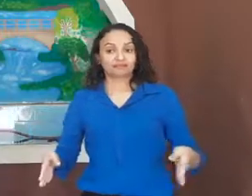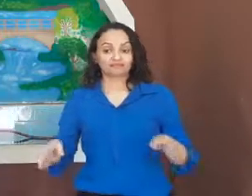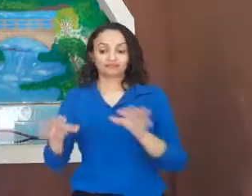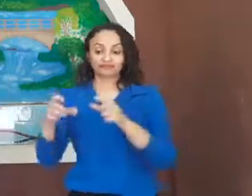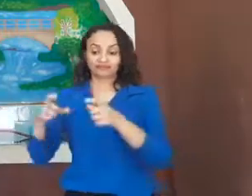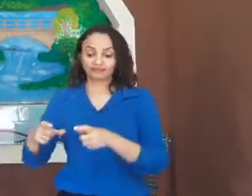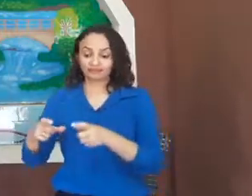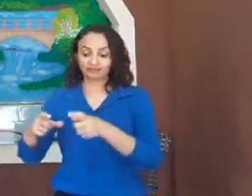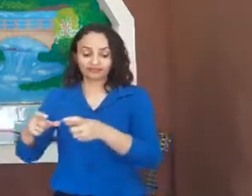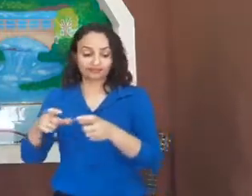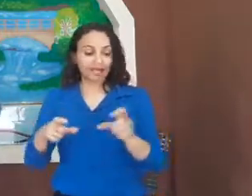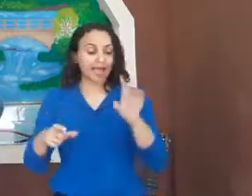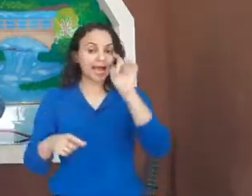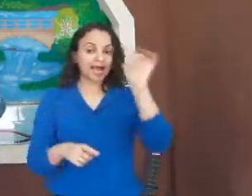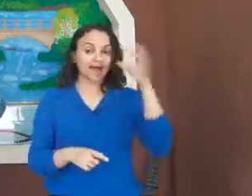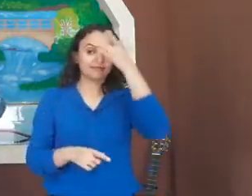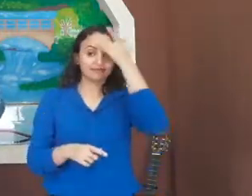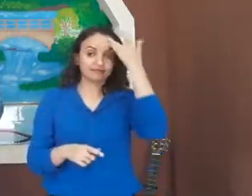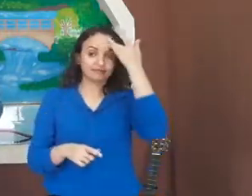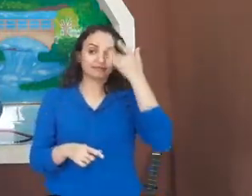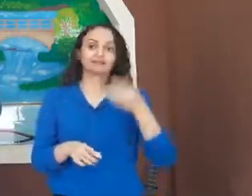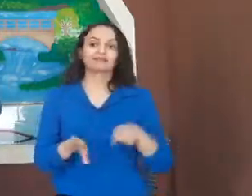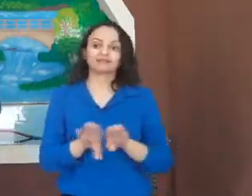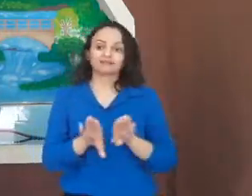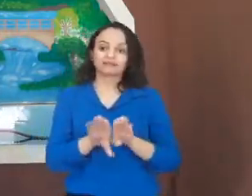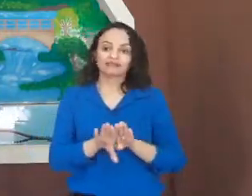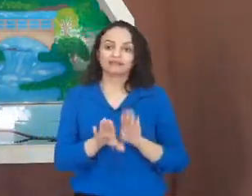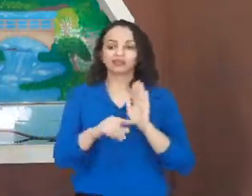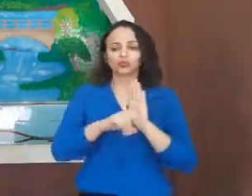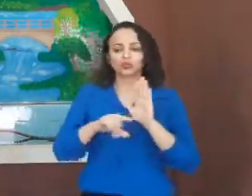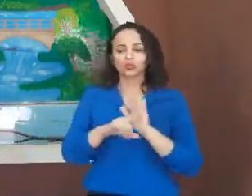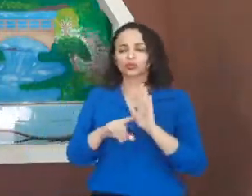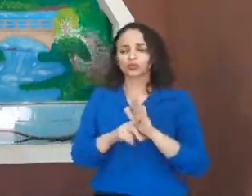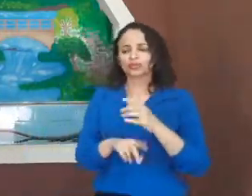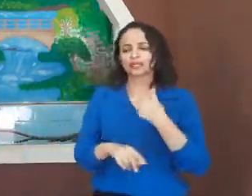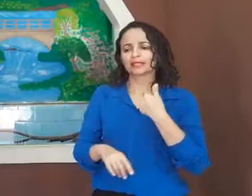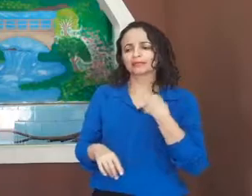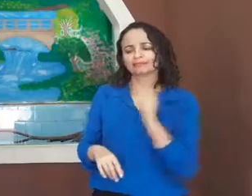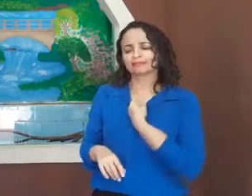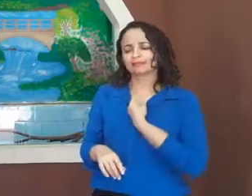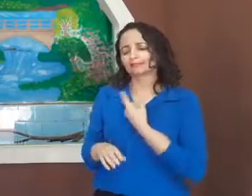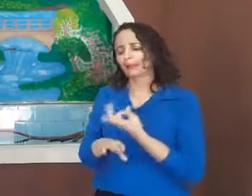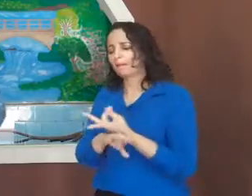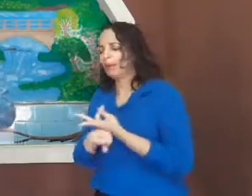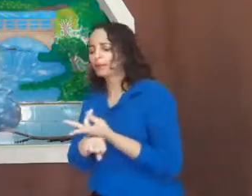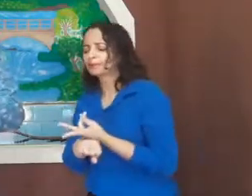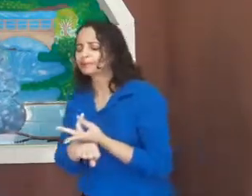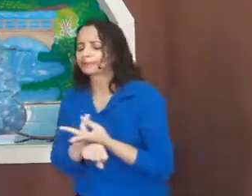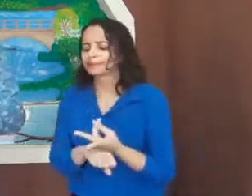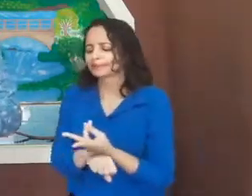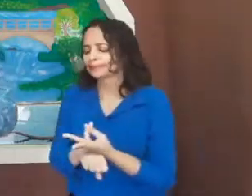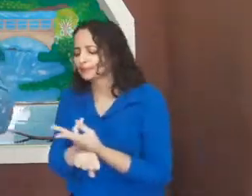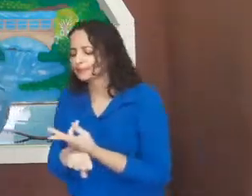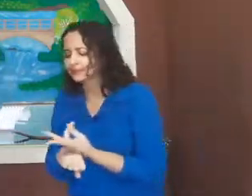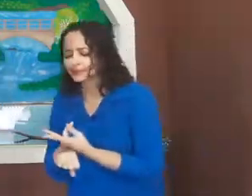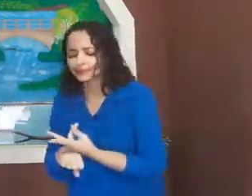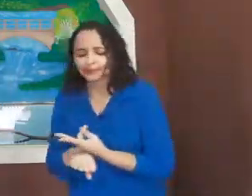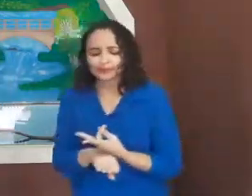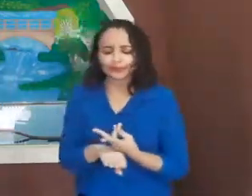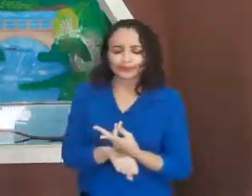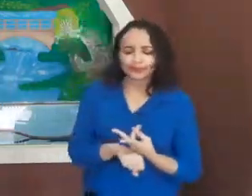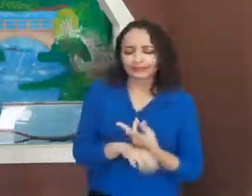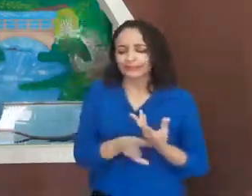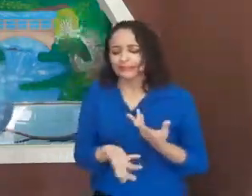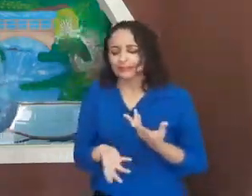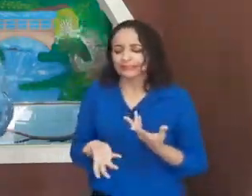nós, esse nós vou colocar eu, né? Ficava procurando, não, desisto, vai embora. Né? Porque nós